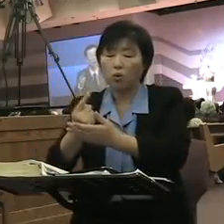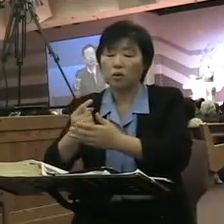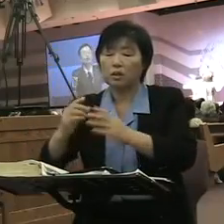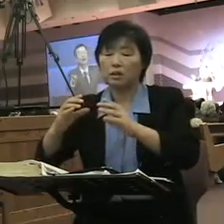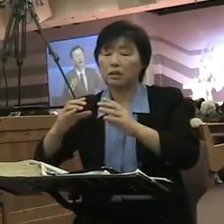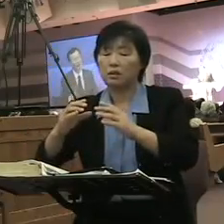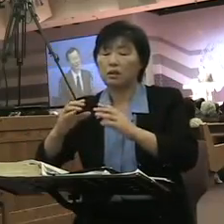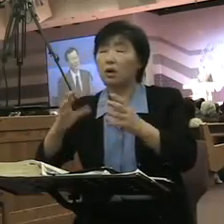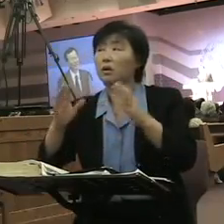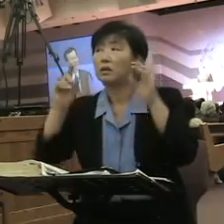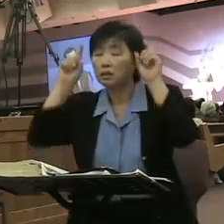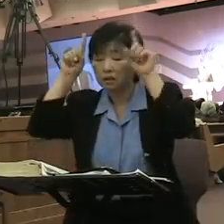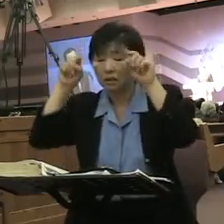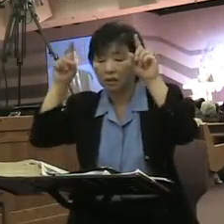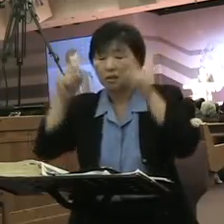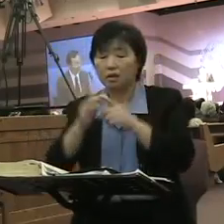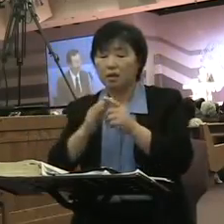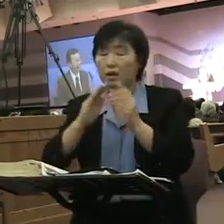살았는데,